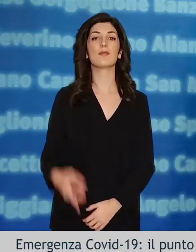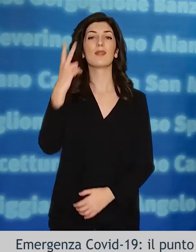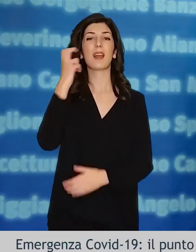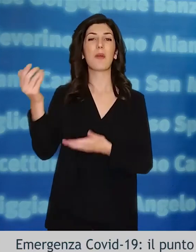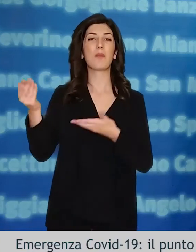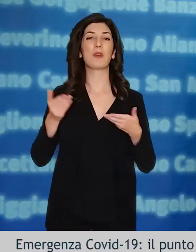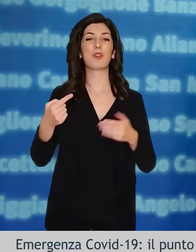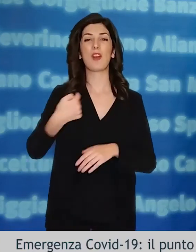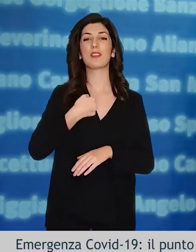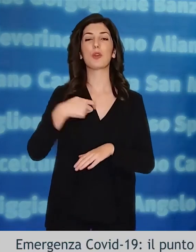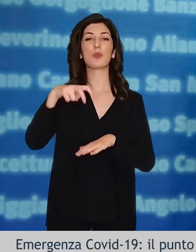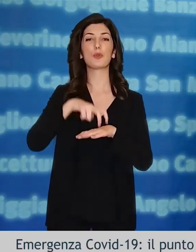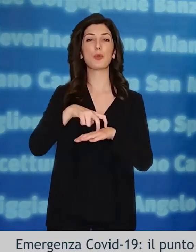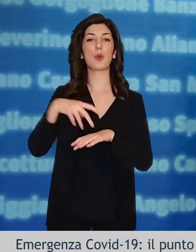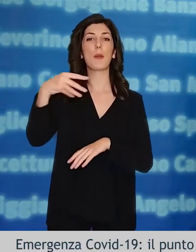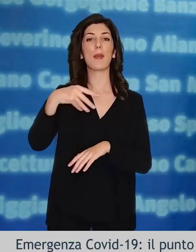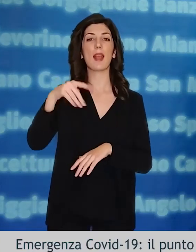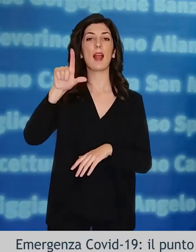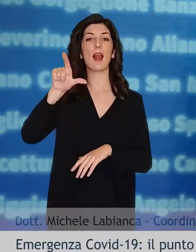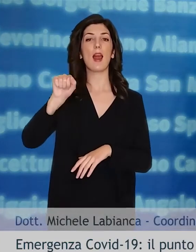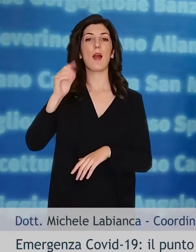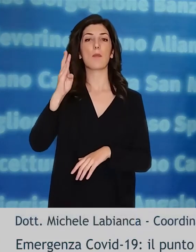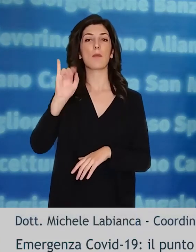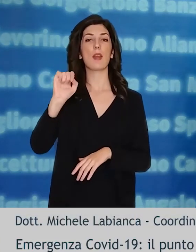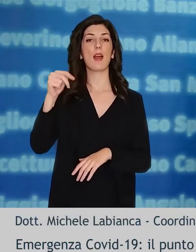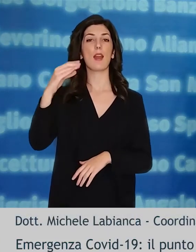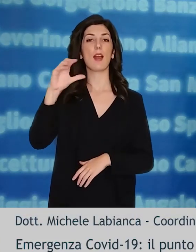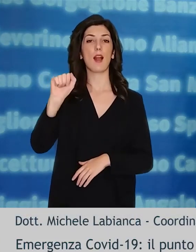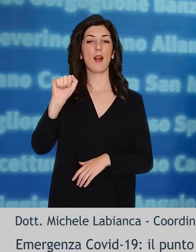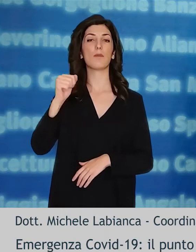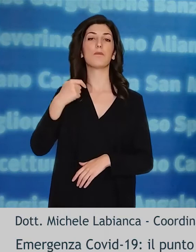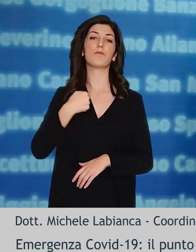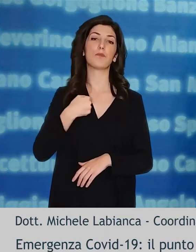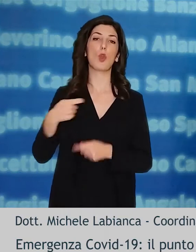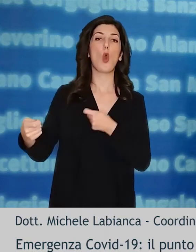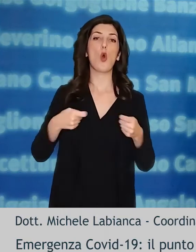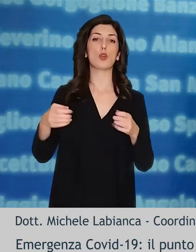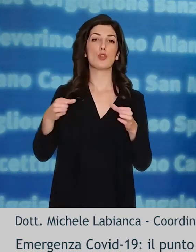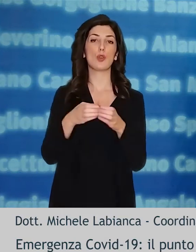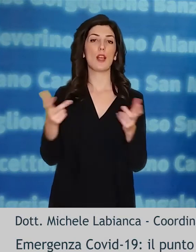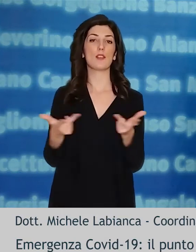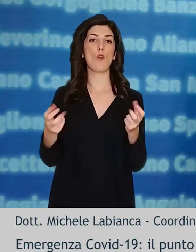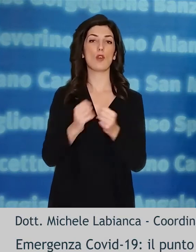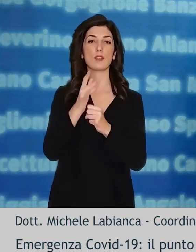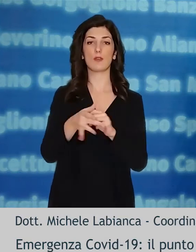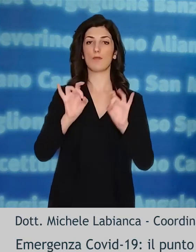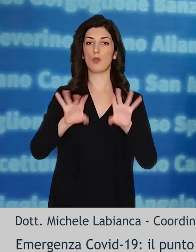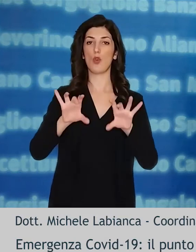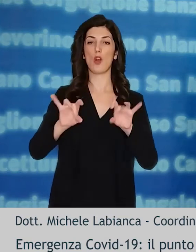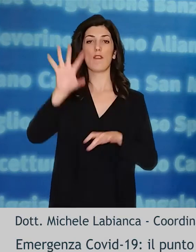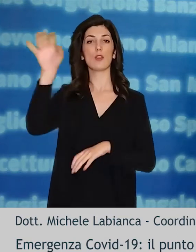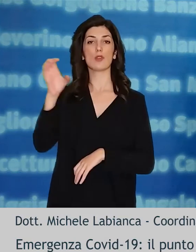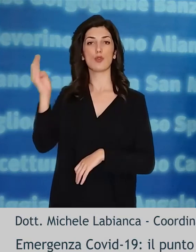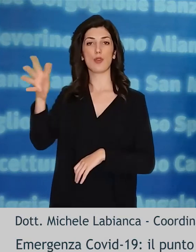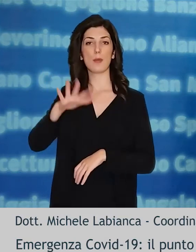Ben trovati, sono il dottor Michele Rabianca, coordinatore della Task Force Coronavirus della Regione Basilicata. I